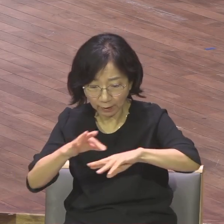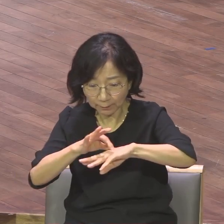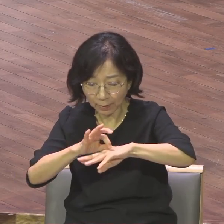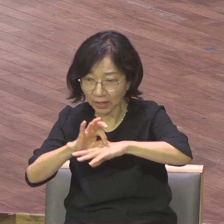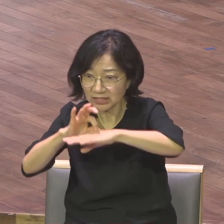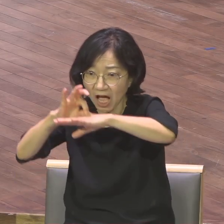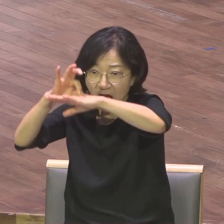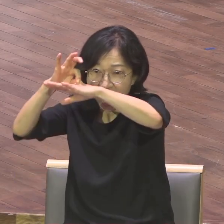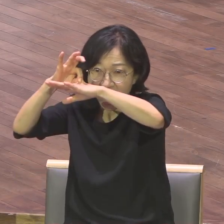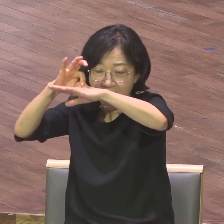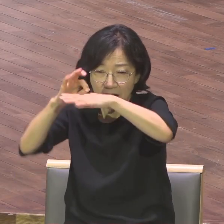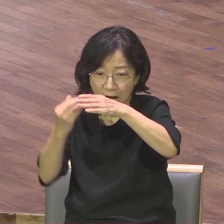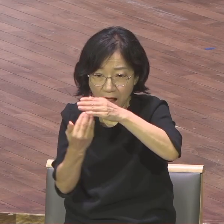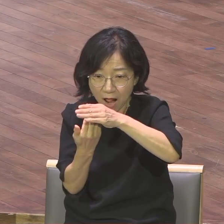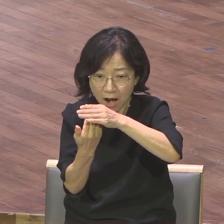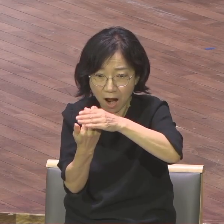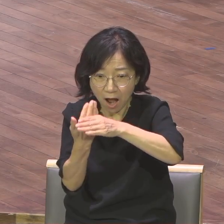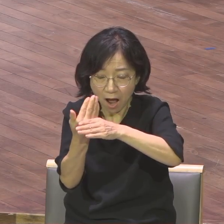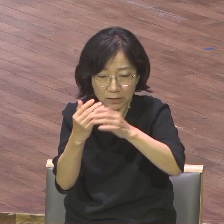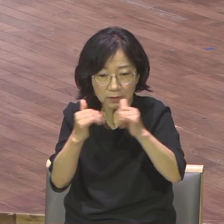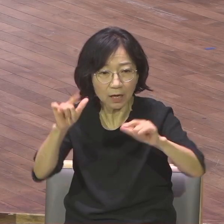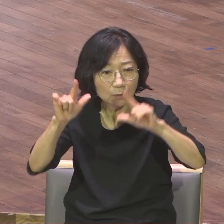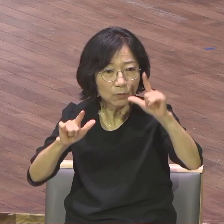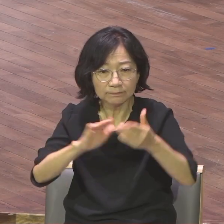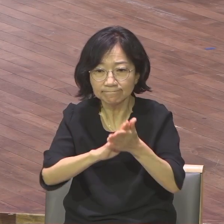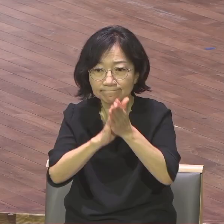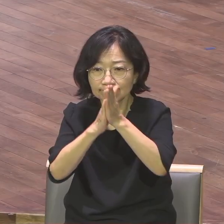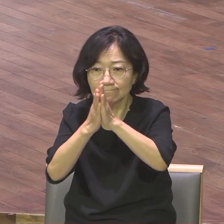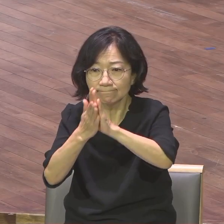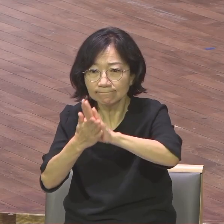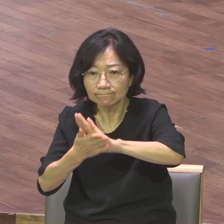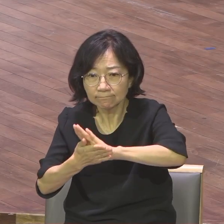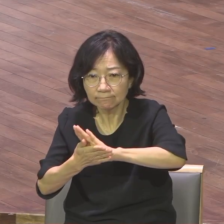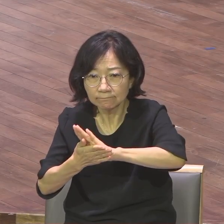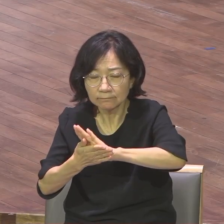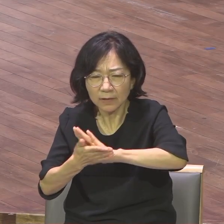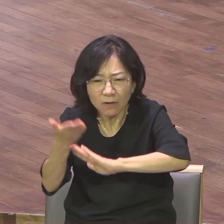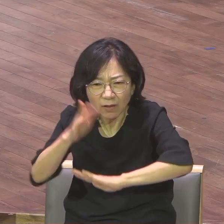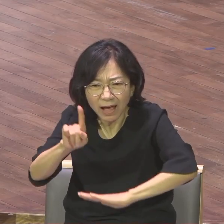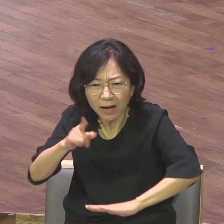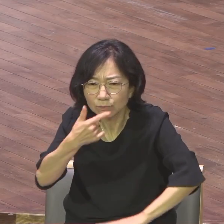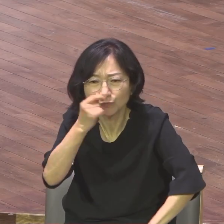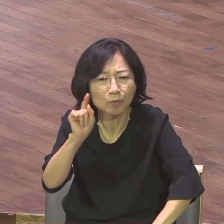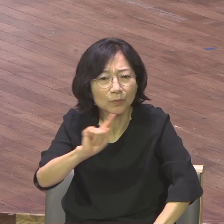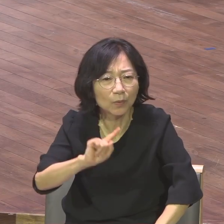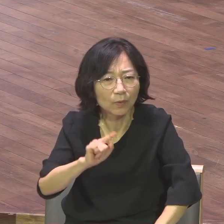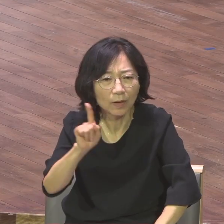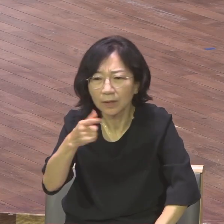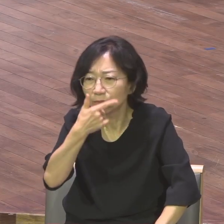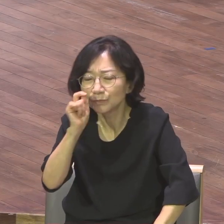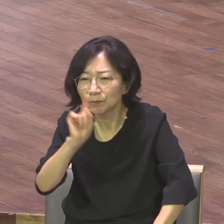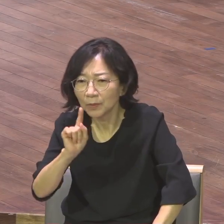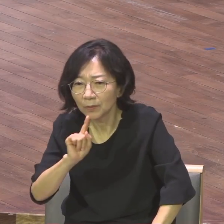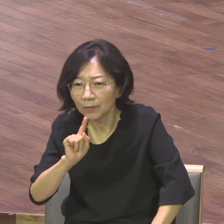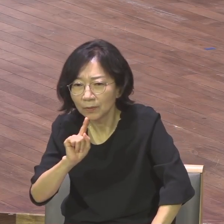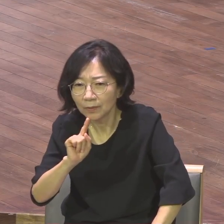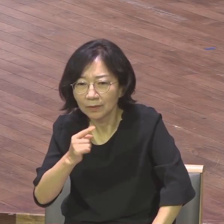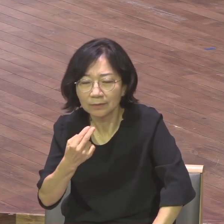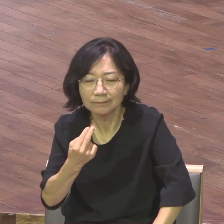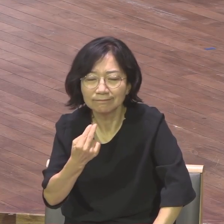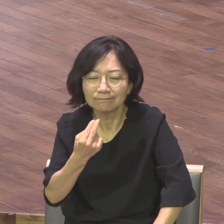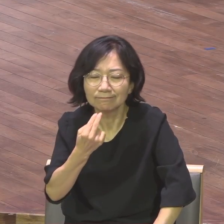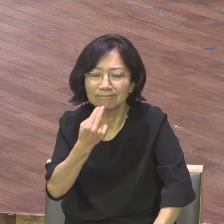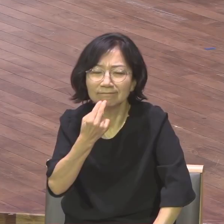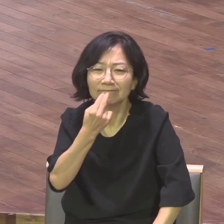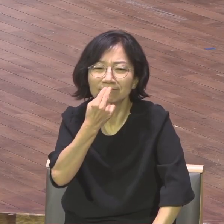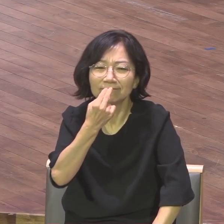되었어. 그런데 한 가지 아직도 부족한 것이 있었어요. 그것이 뭐냐? 그